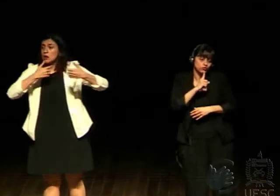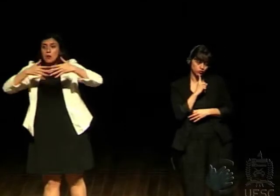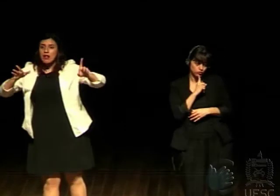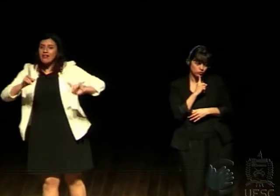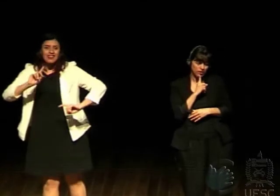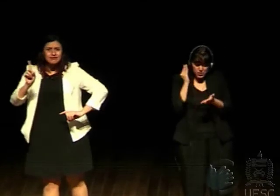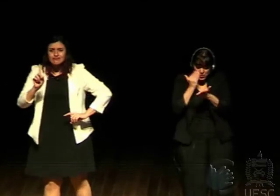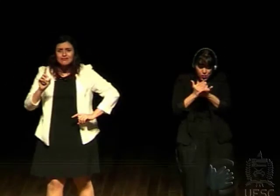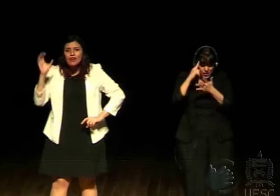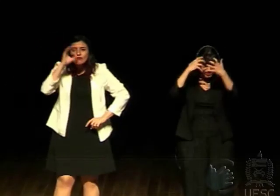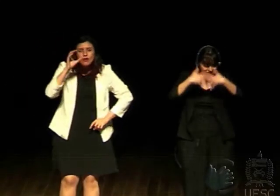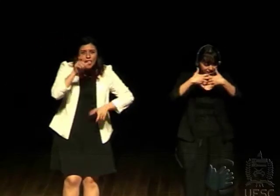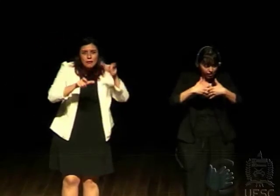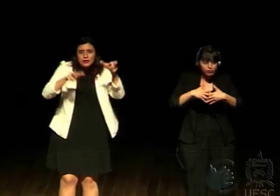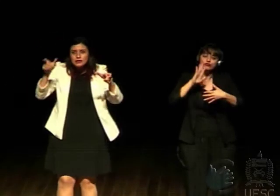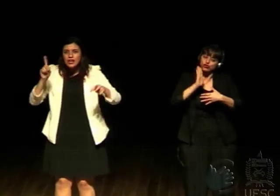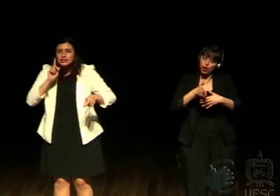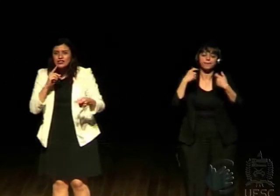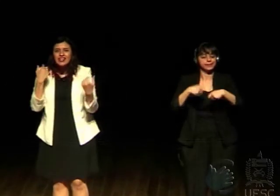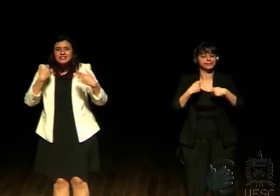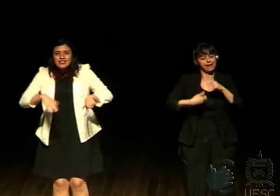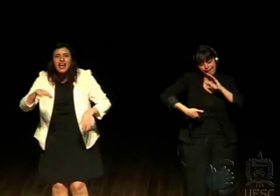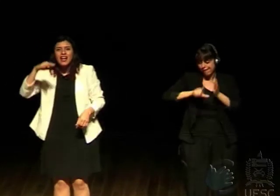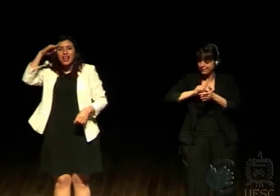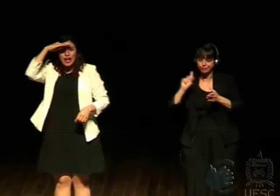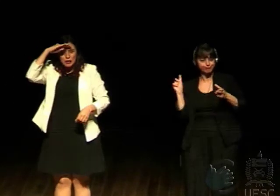inicios, desde el diseño, estar presentes las propias personas sordas.